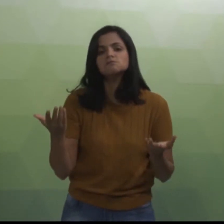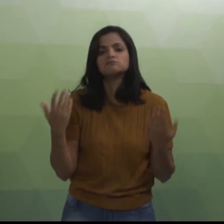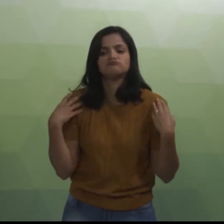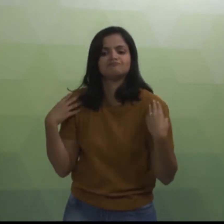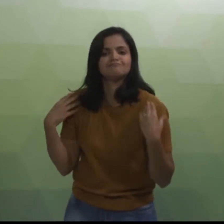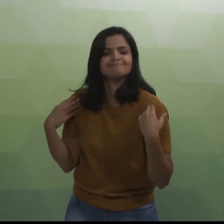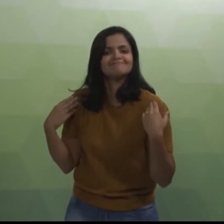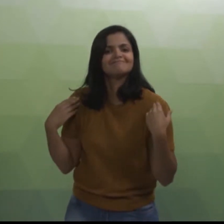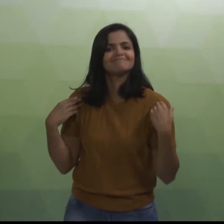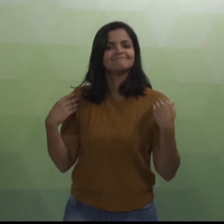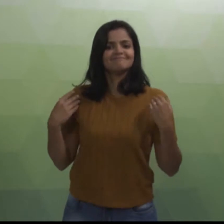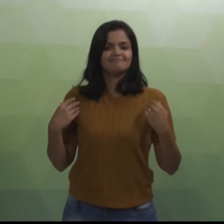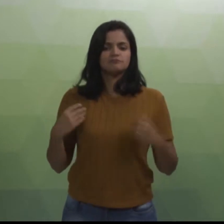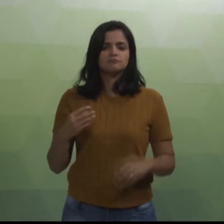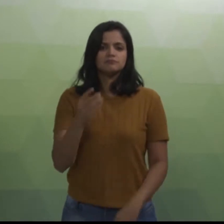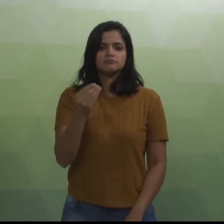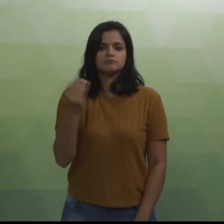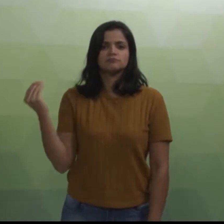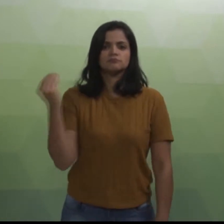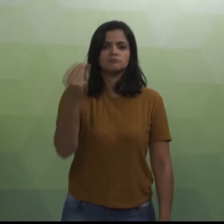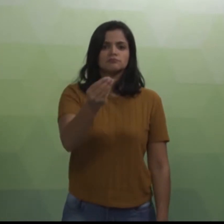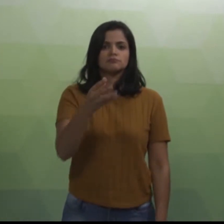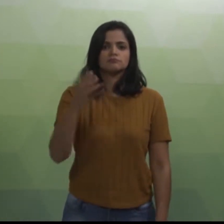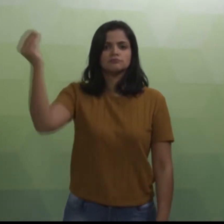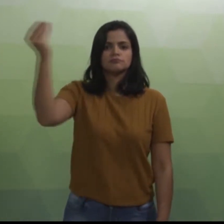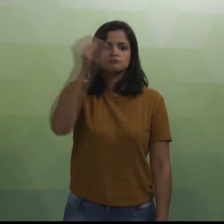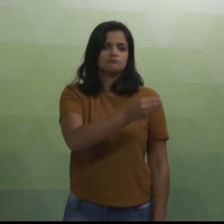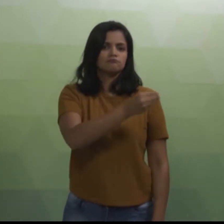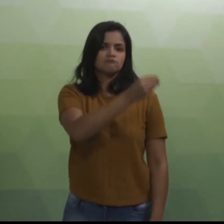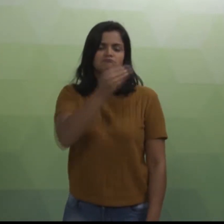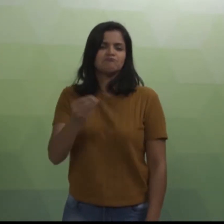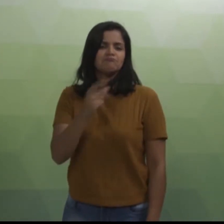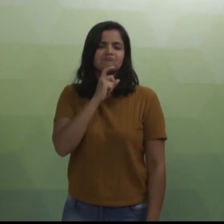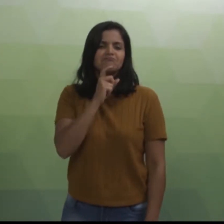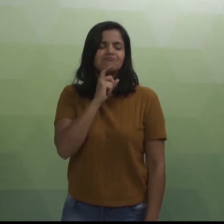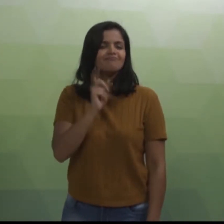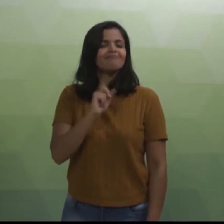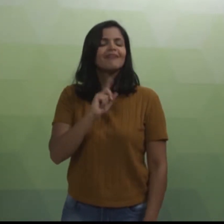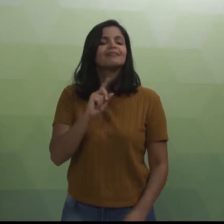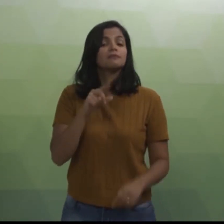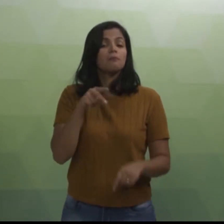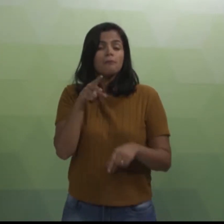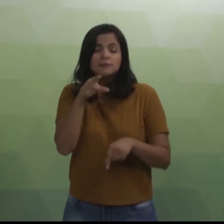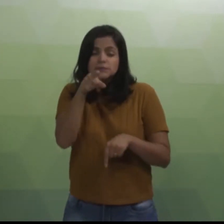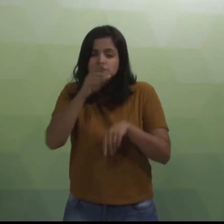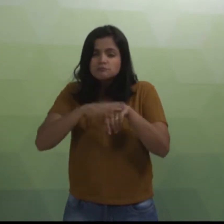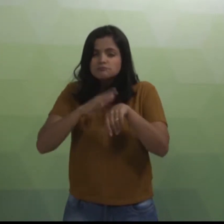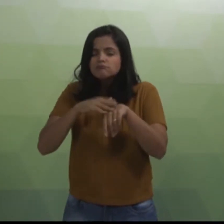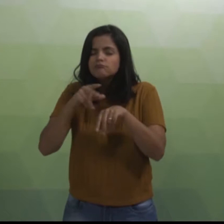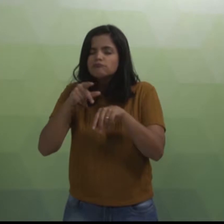E veja o corpo, o posicionamento. Não podemos estar sem